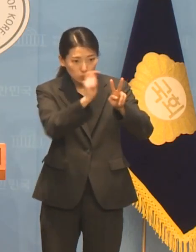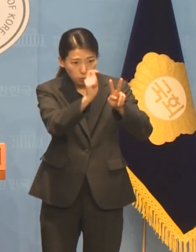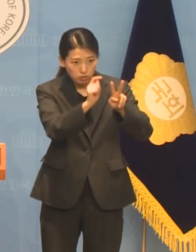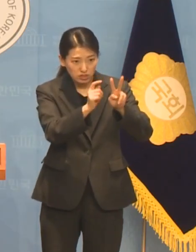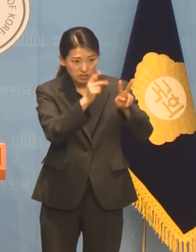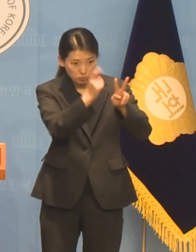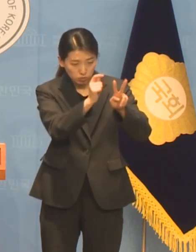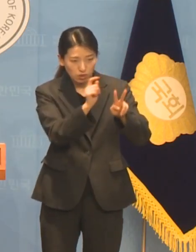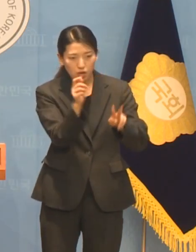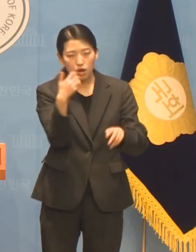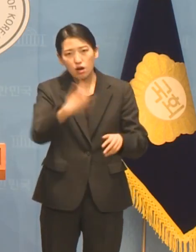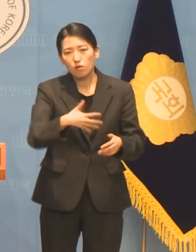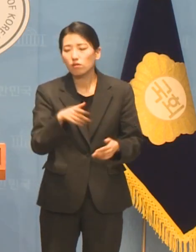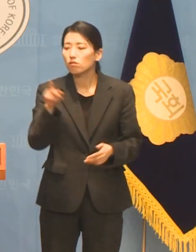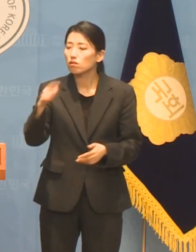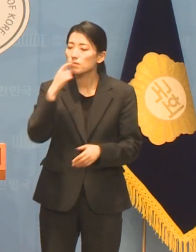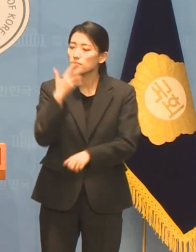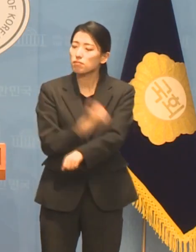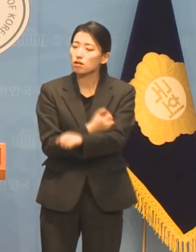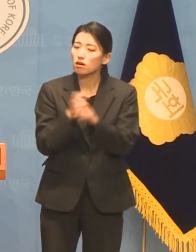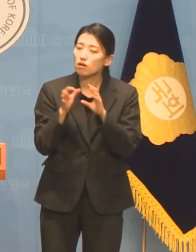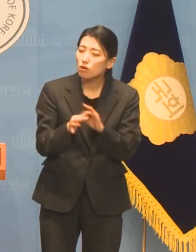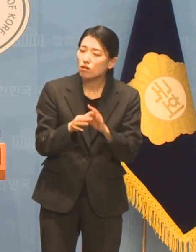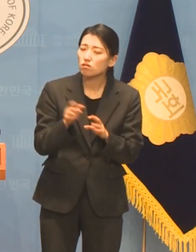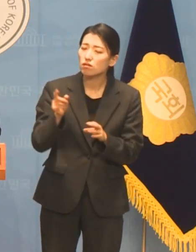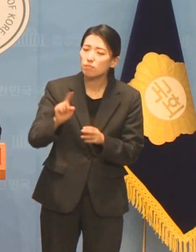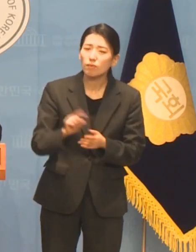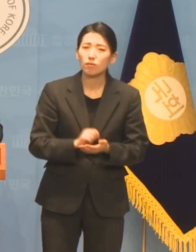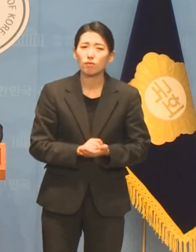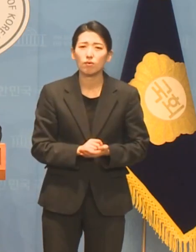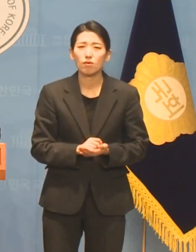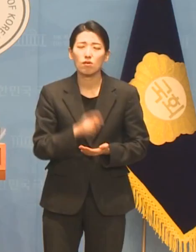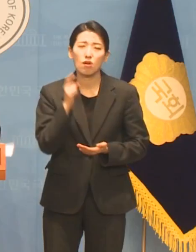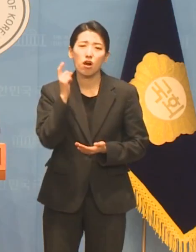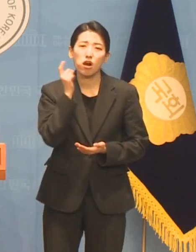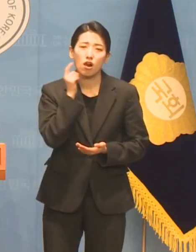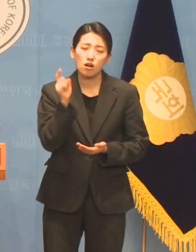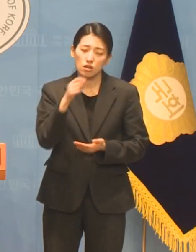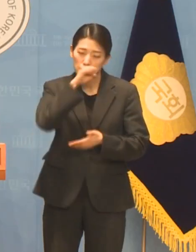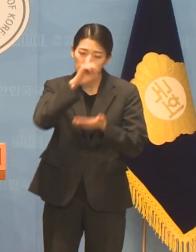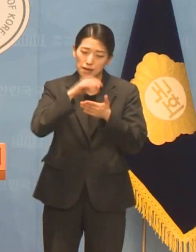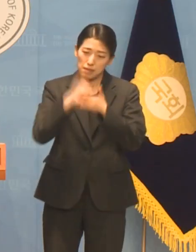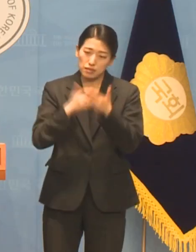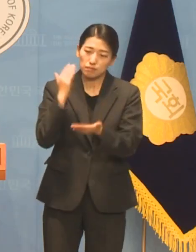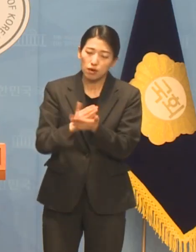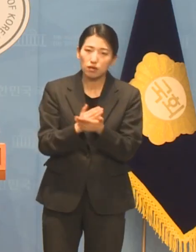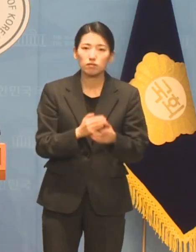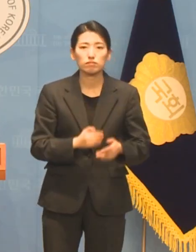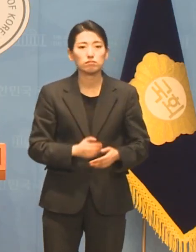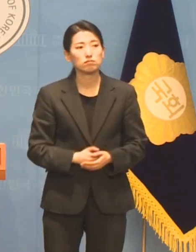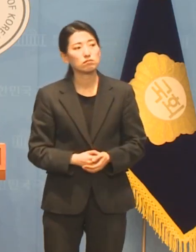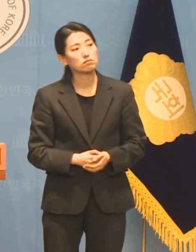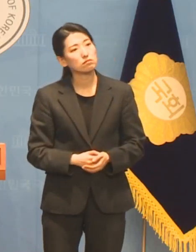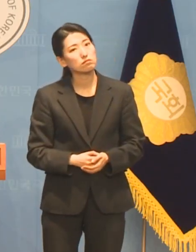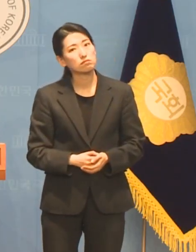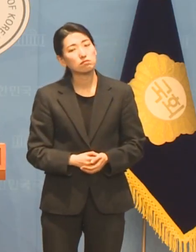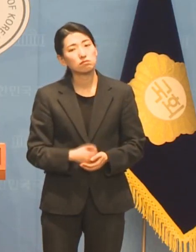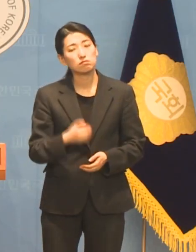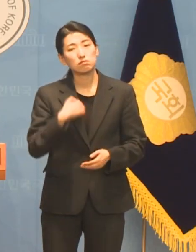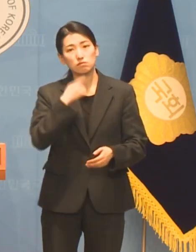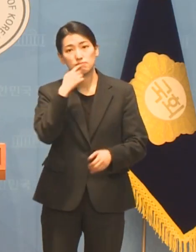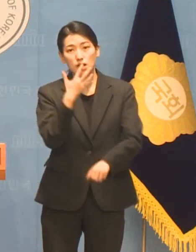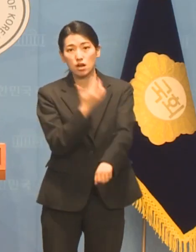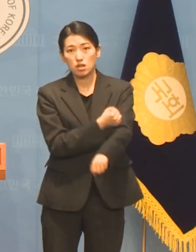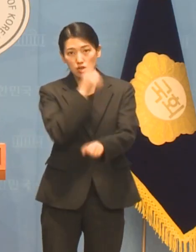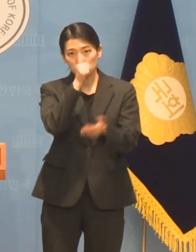되느냐라고 주장하였습니다. 국민의힘까지 가짜 뉴스에 숟가락을 얹고 있는 것입니다. 마약 범죄가 민주당 탓이라는